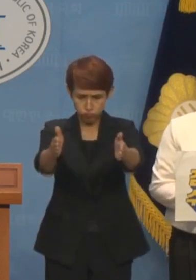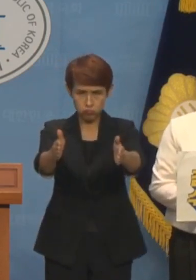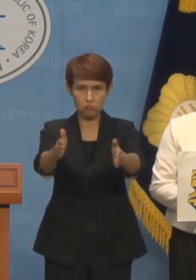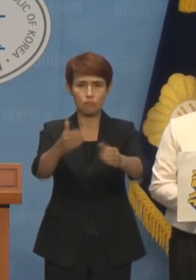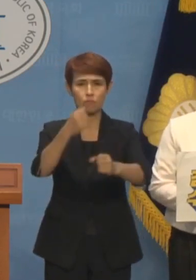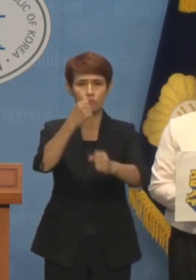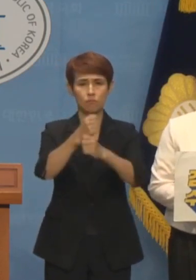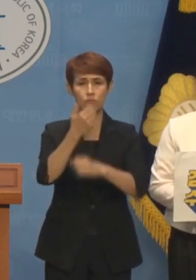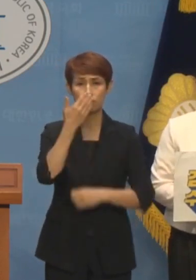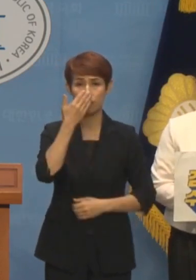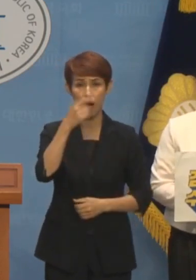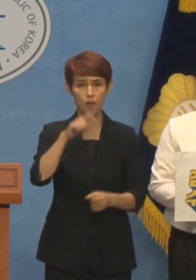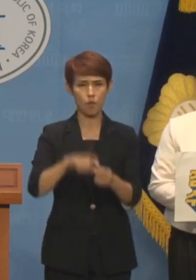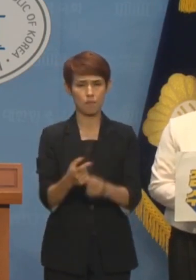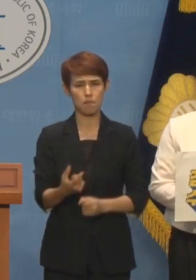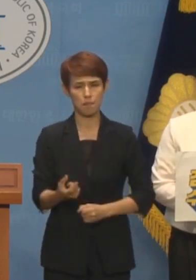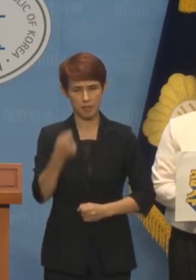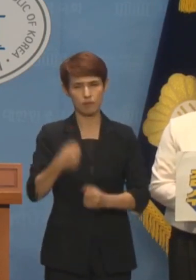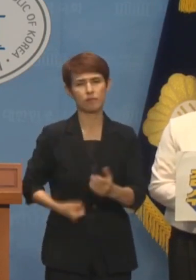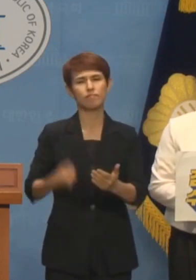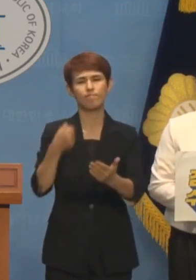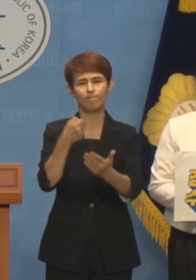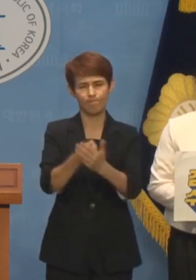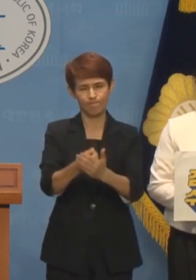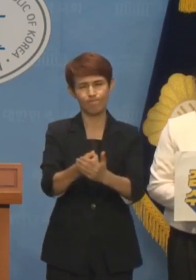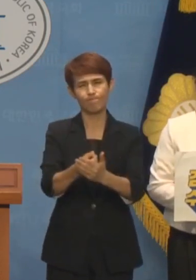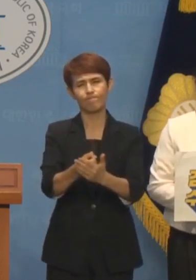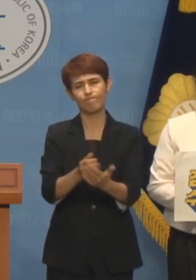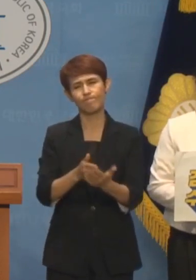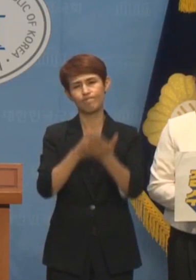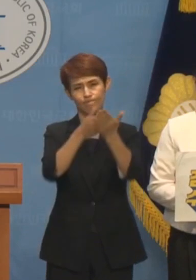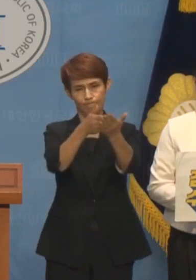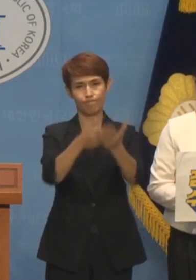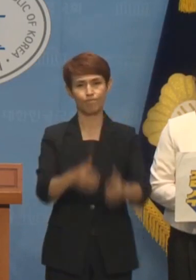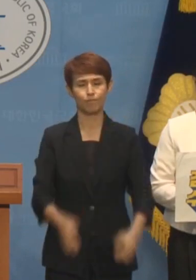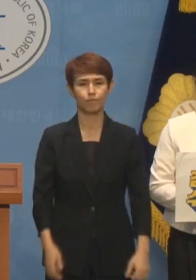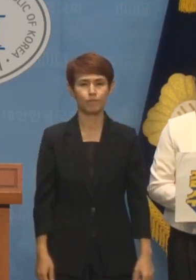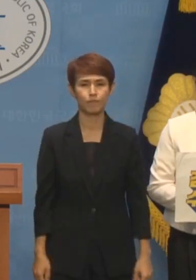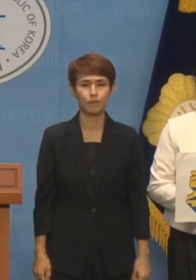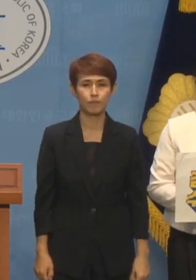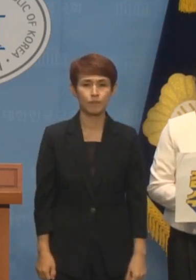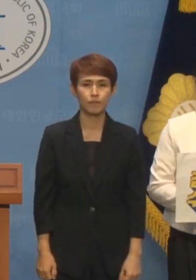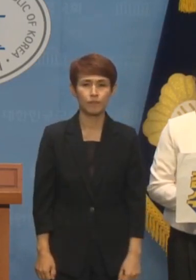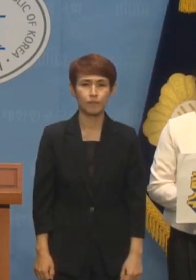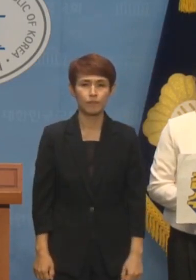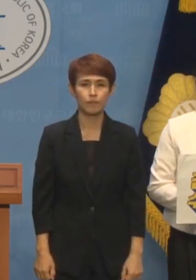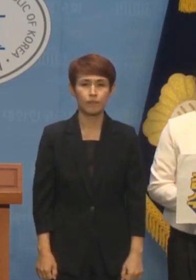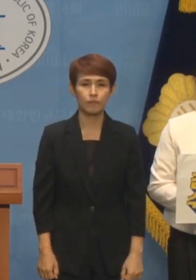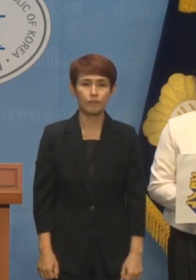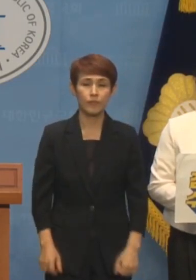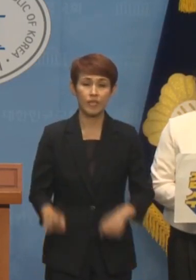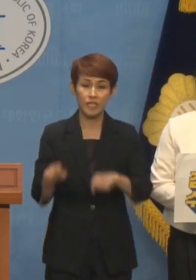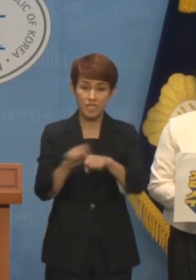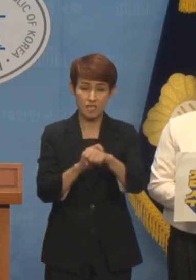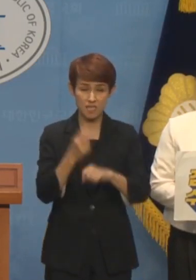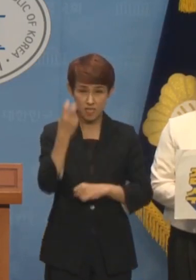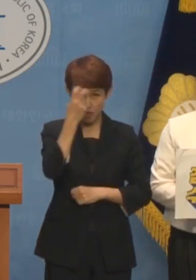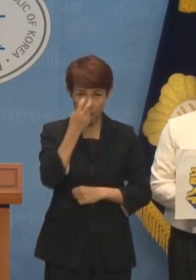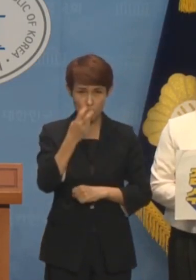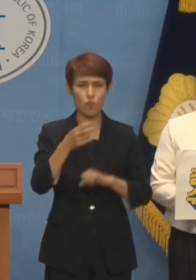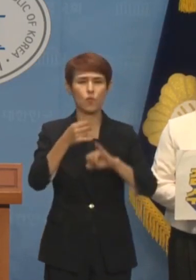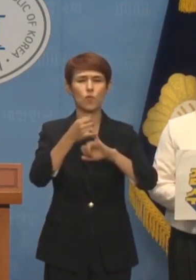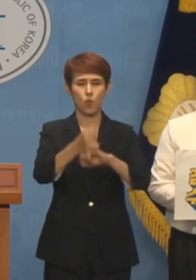있도록 빠른 결단을 해주시기를 좀 촉구드립니다. 이와 함께 김건희 종합특검 반드시